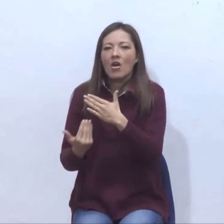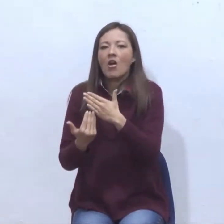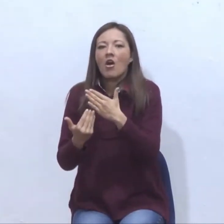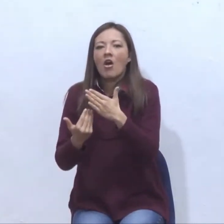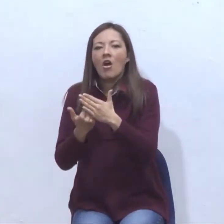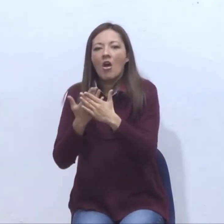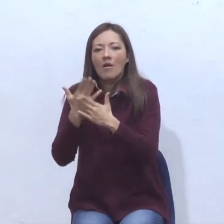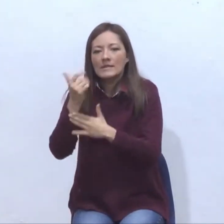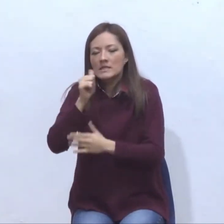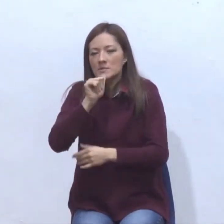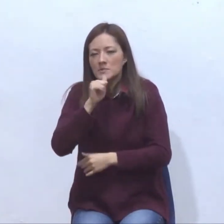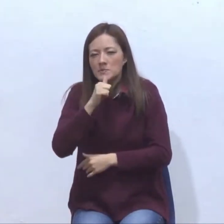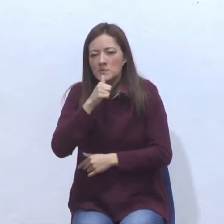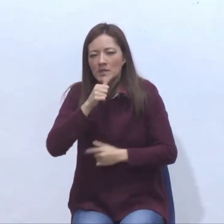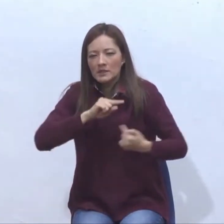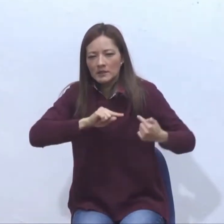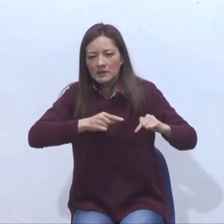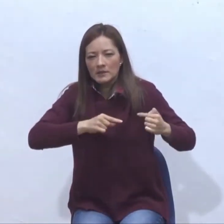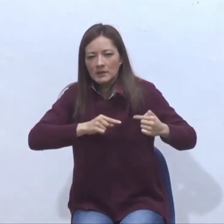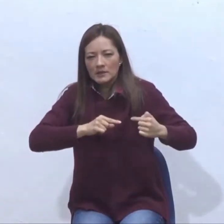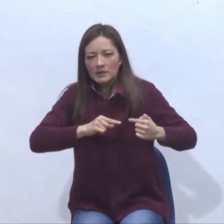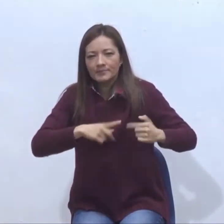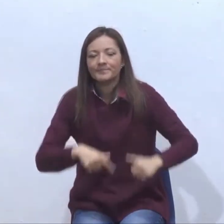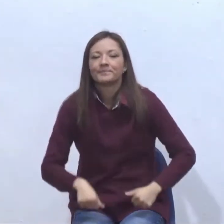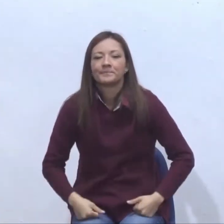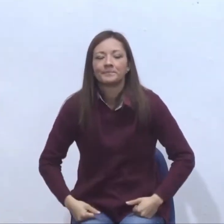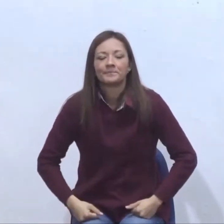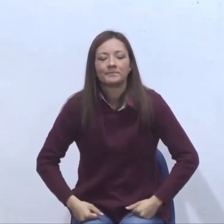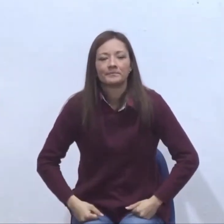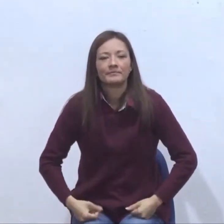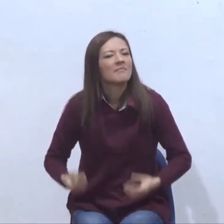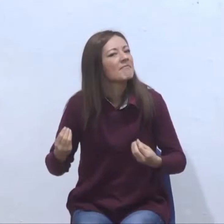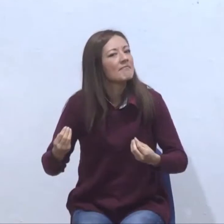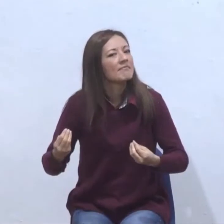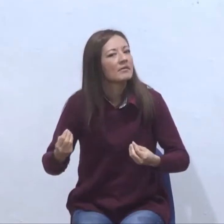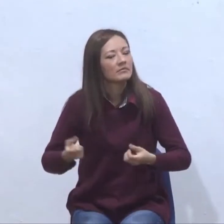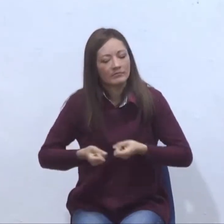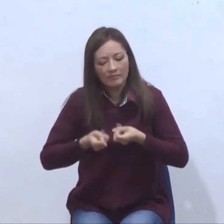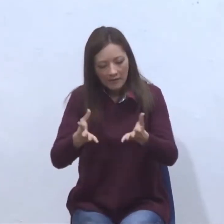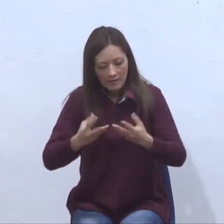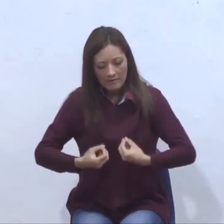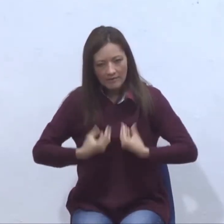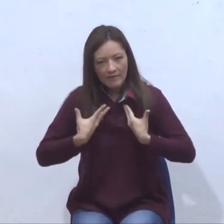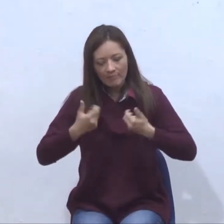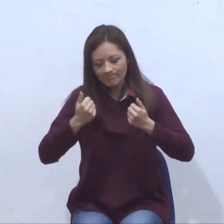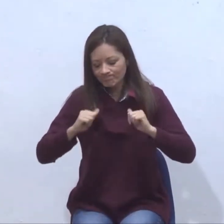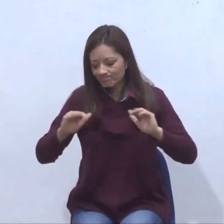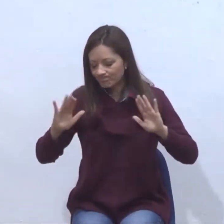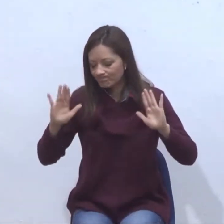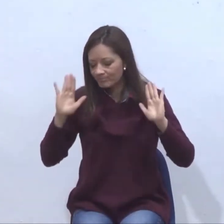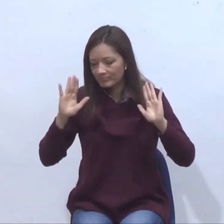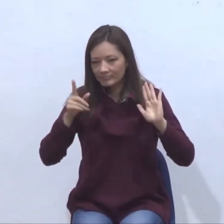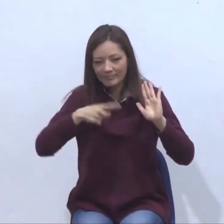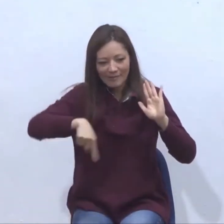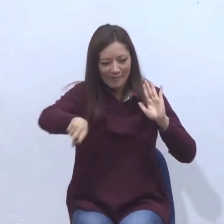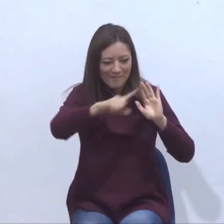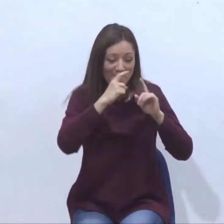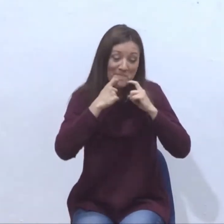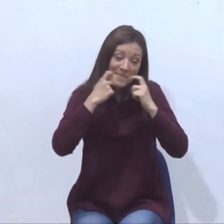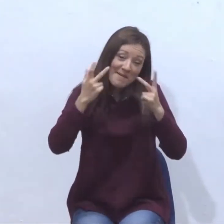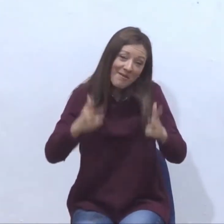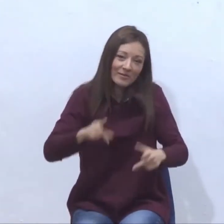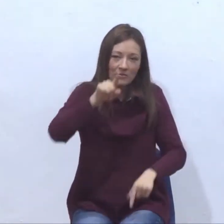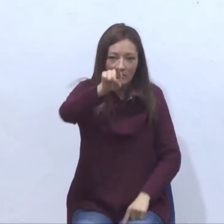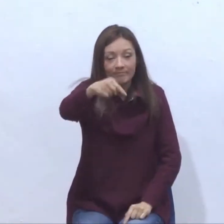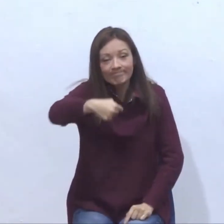su pasión, su sufrimiento, para poder entregar su vida por los malvados, por usted y